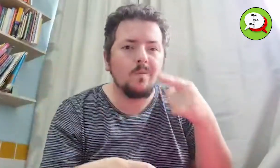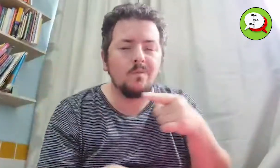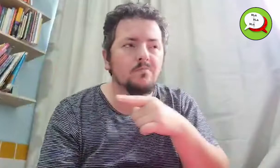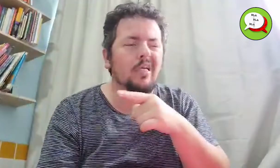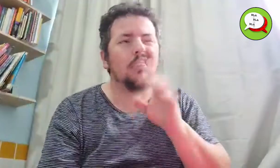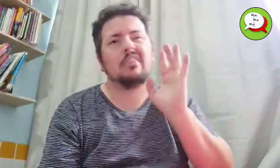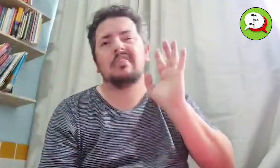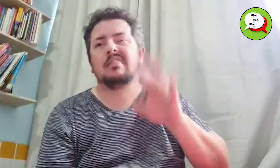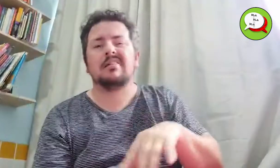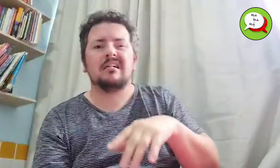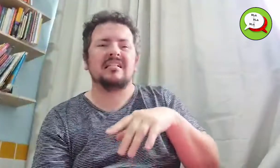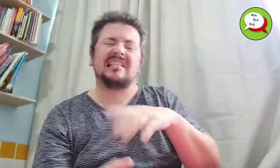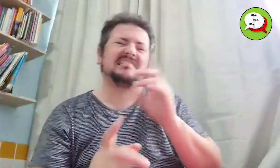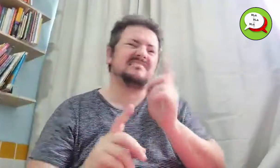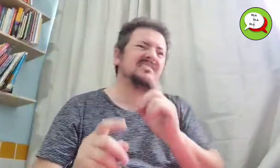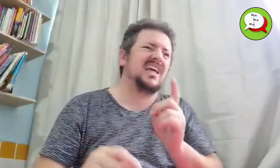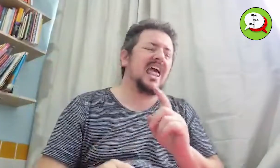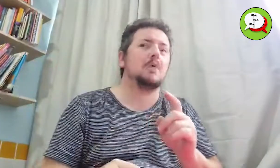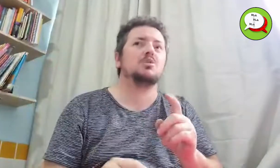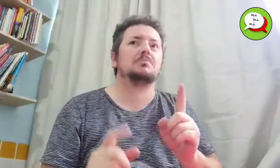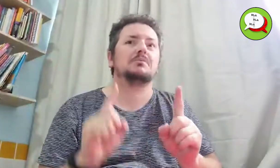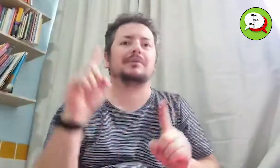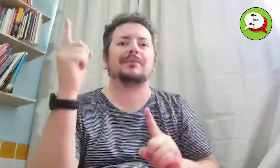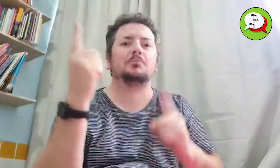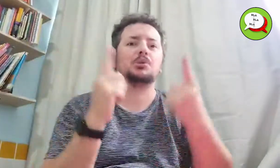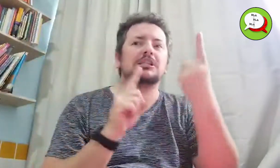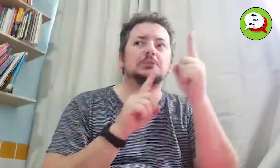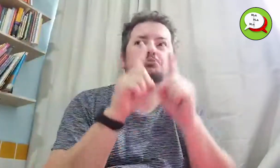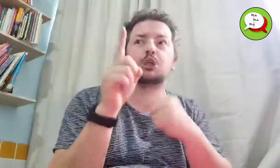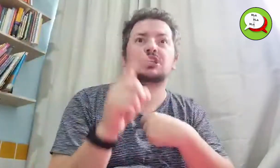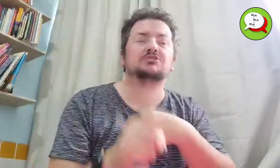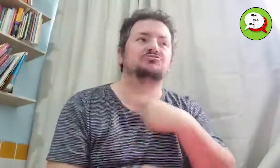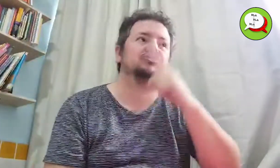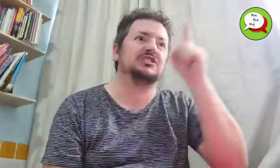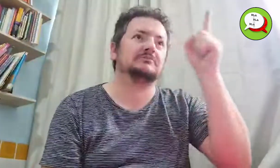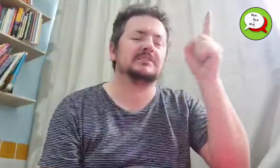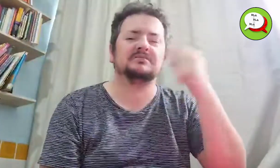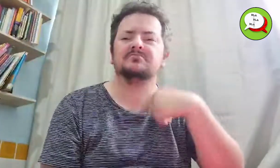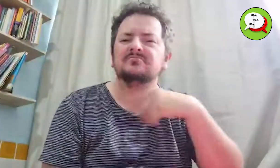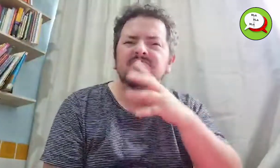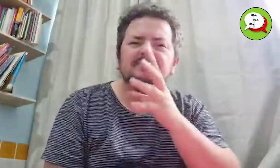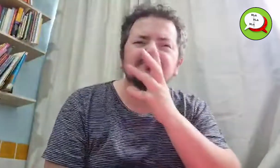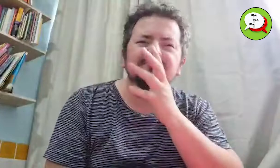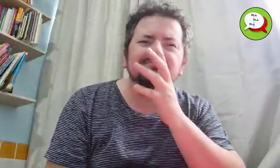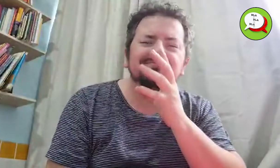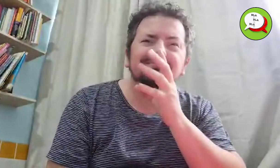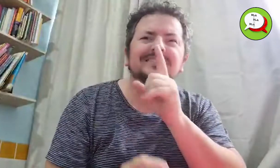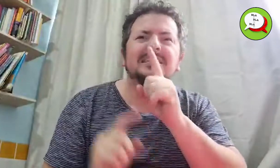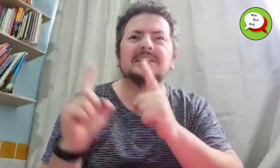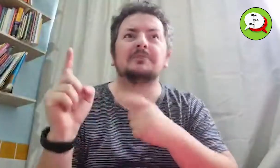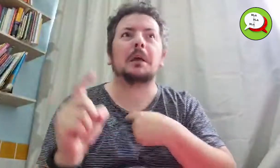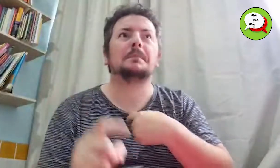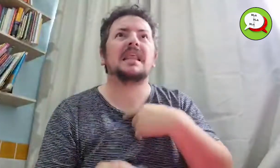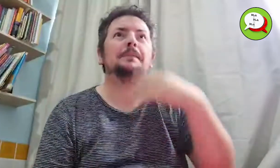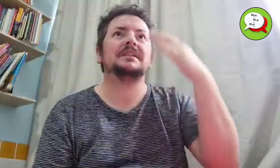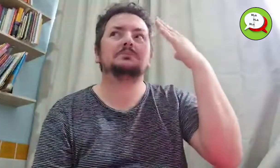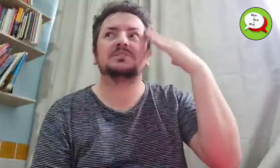na frente dele e aí ele não queria, eu queria ensinar ele, mas ele fazia alguns gestos, ficava fingindo